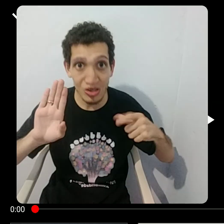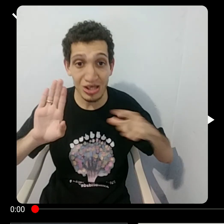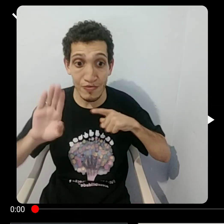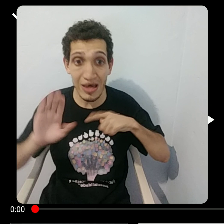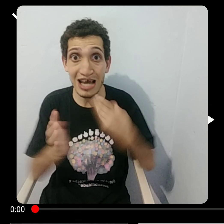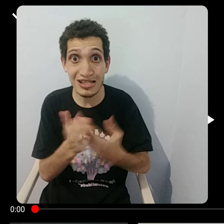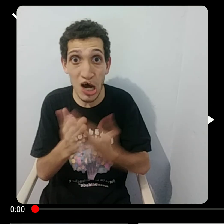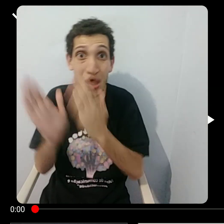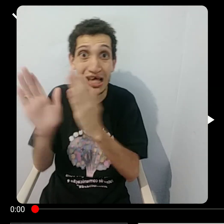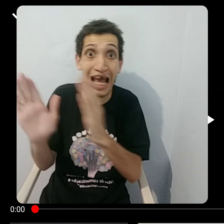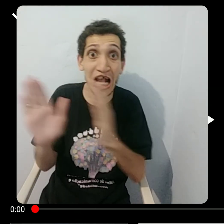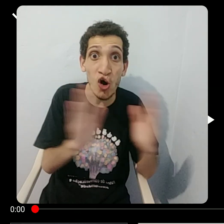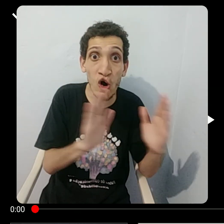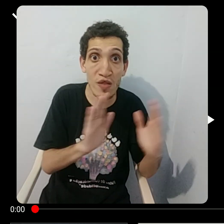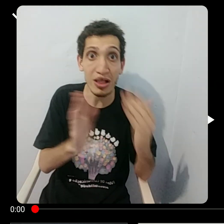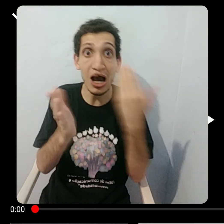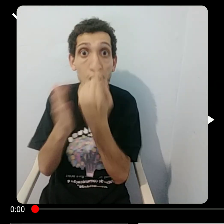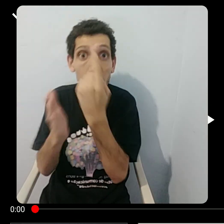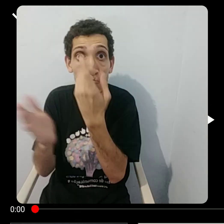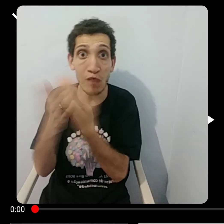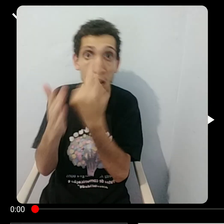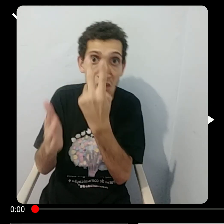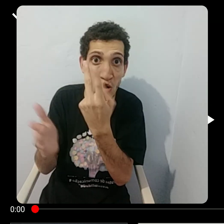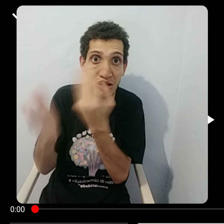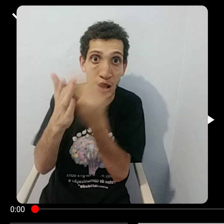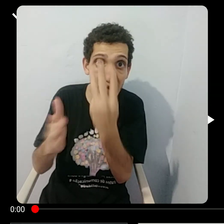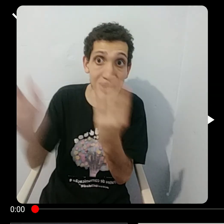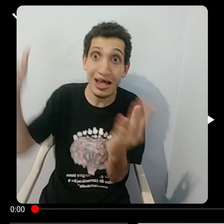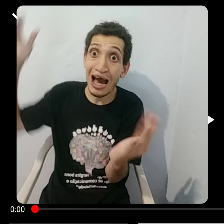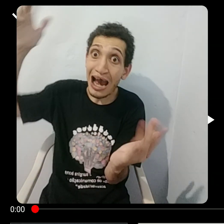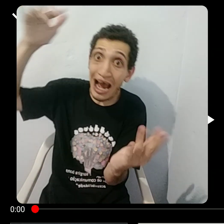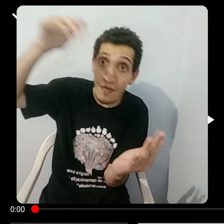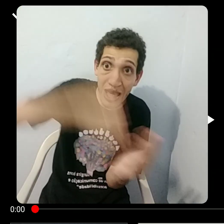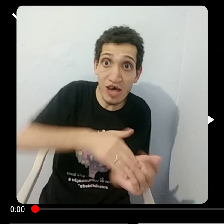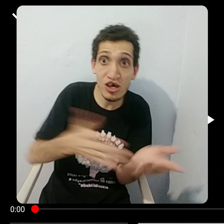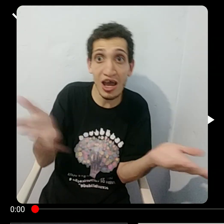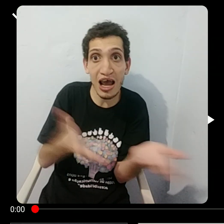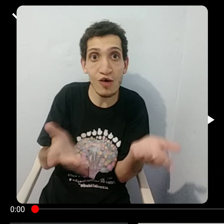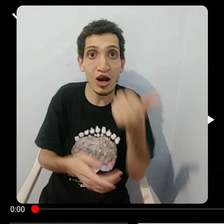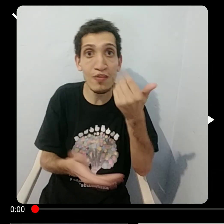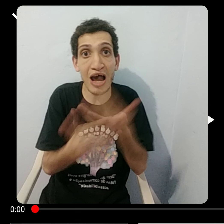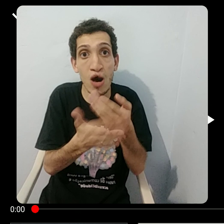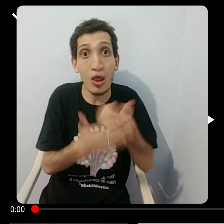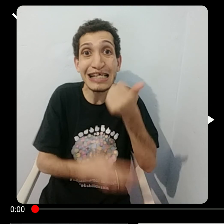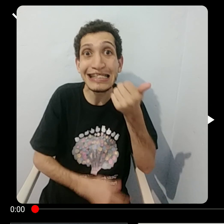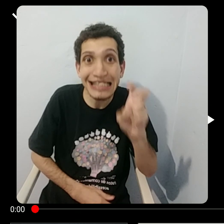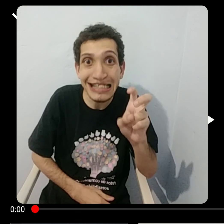que tem as aulas em ordem. Aula 1, aula 2, aula 3, até chegar agora na aula